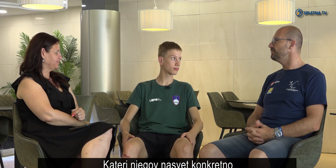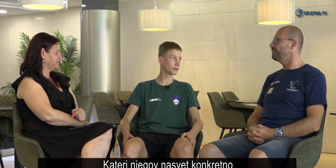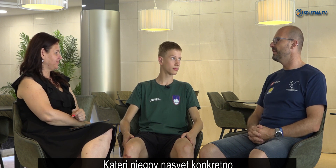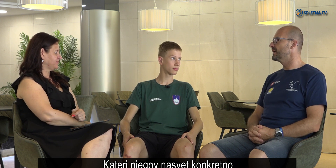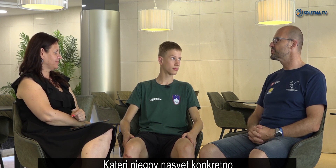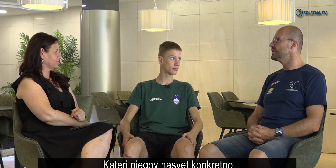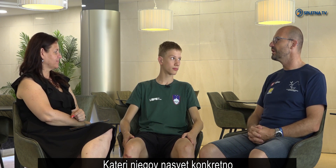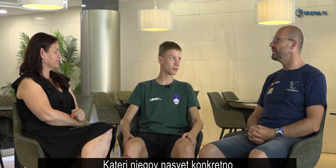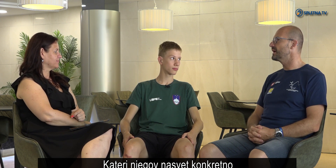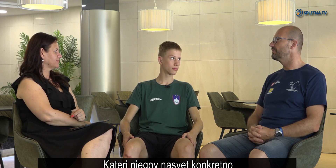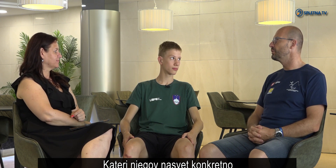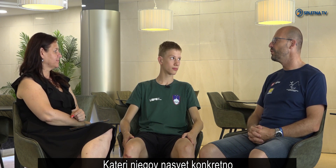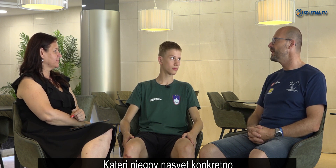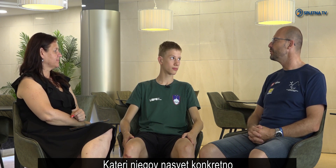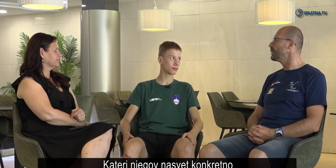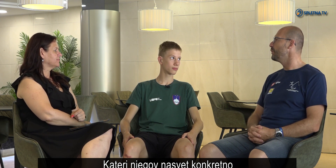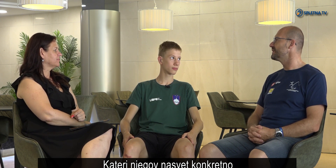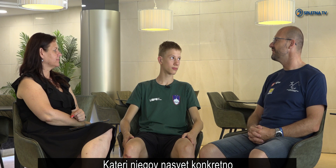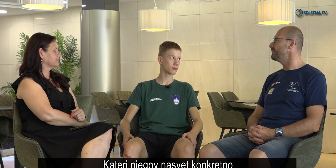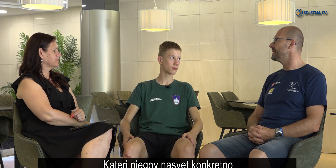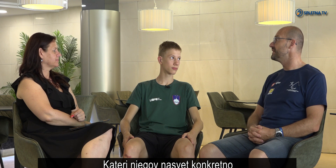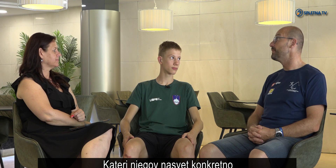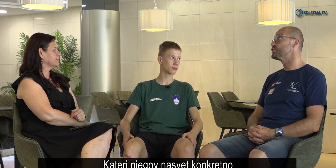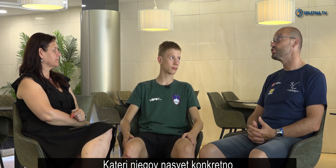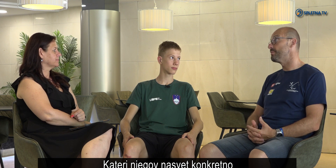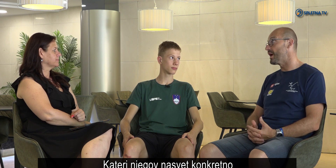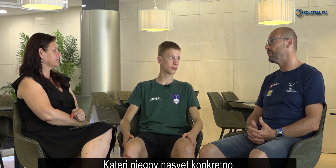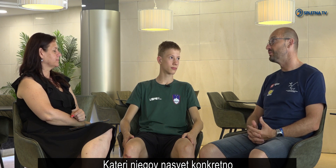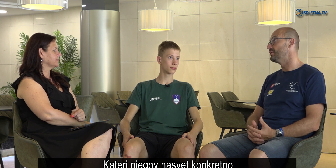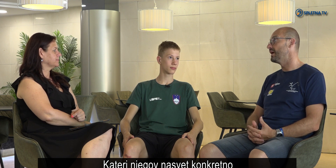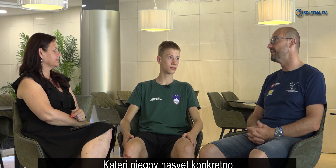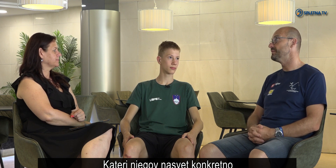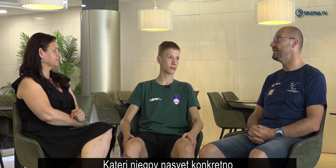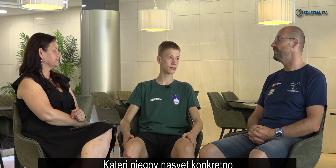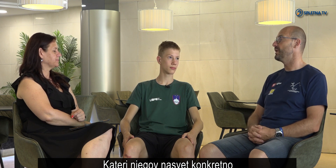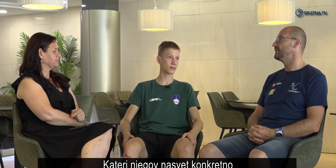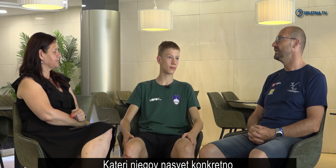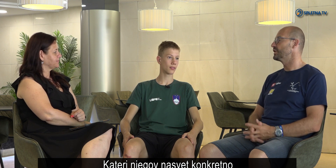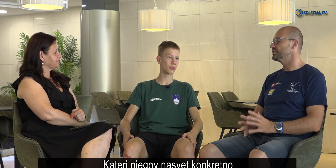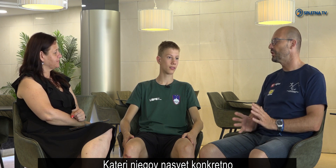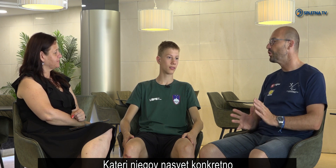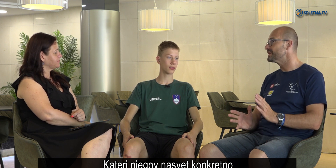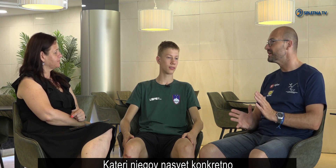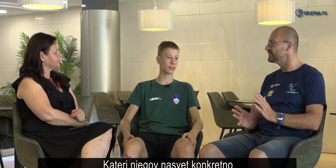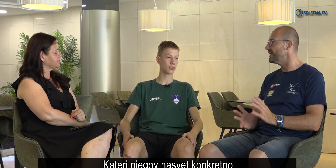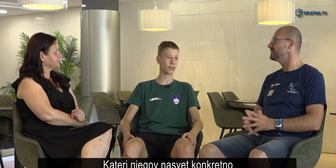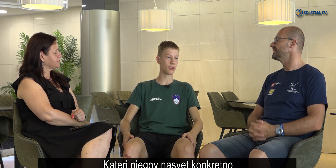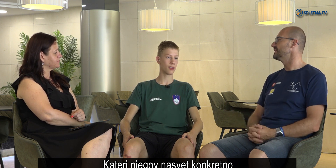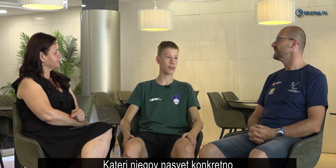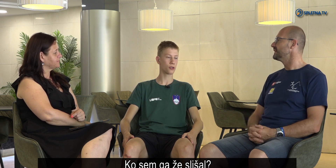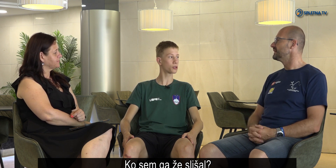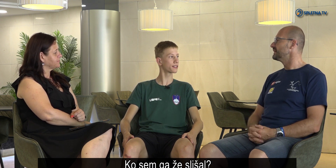Kateri pa še tak konkretno njegov nasvet pa ti je prišel že prav? Ali pa ti pride prav? Kakšen tak konkreten